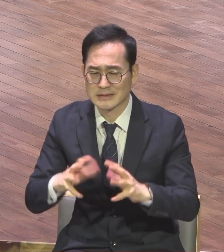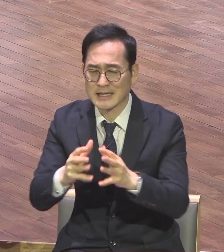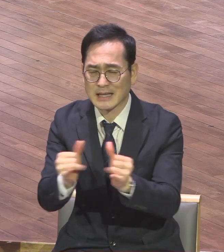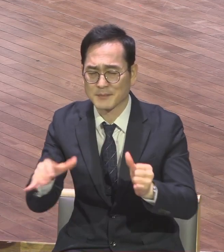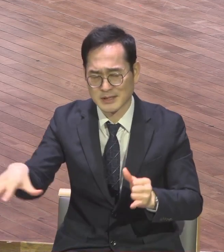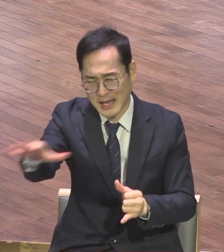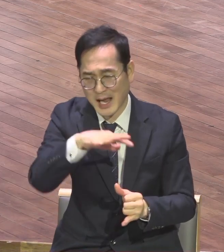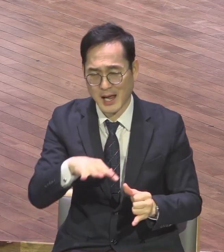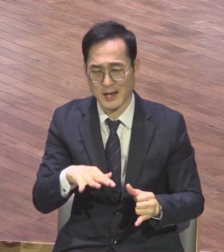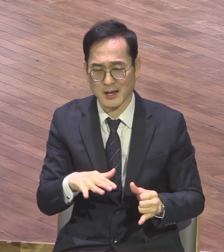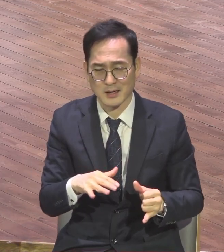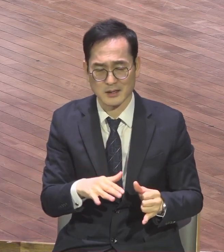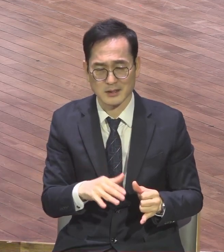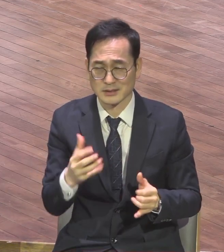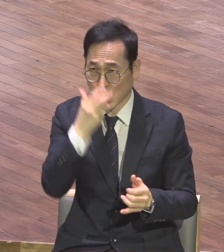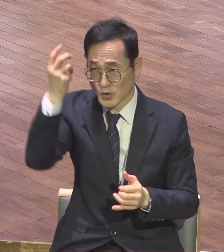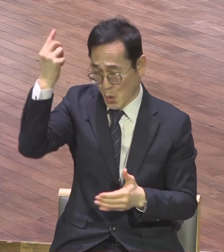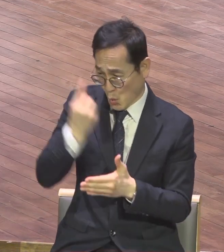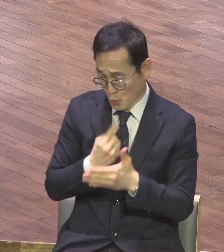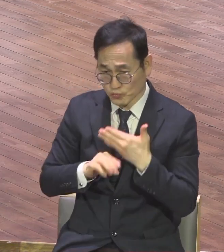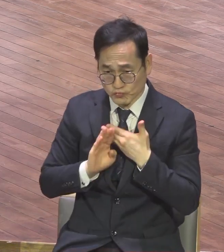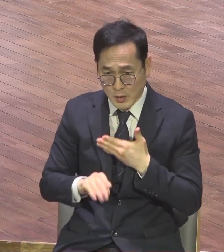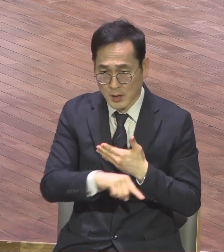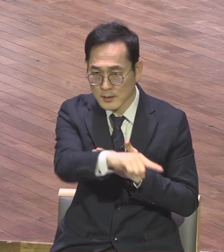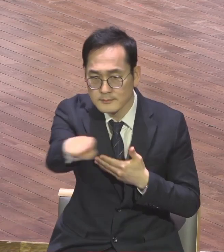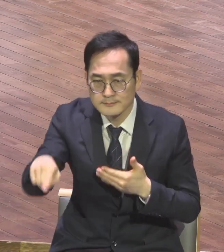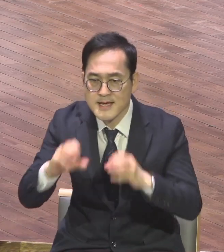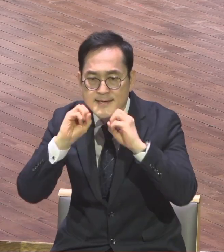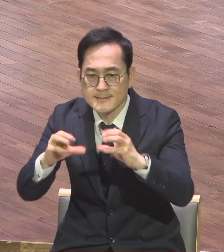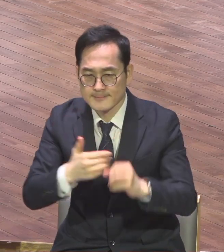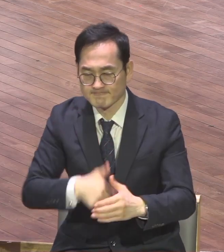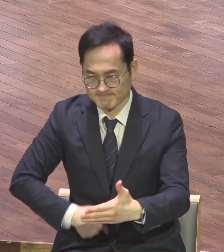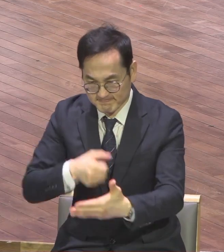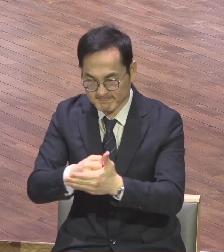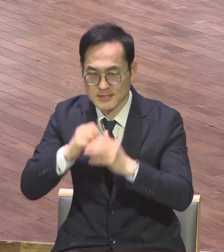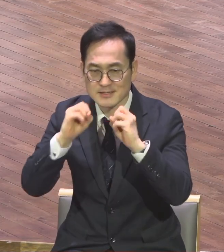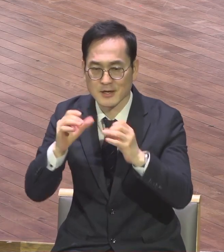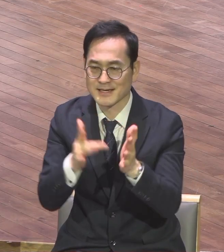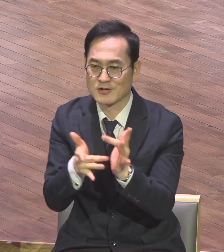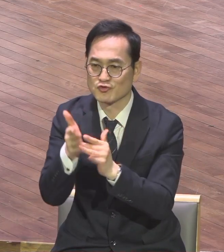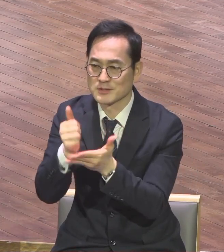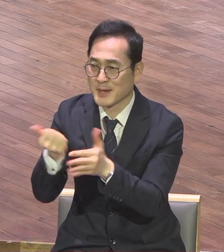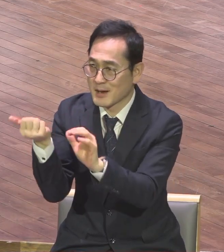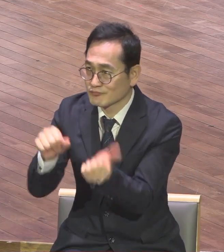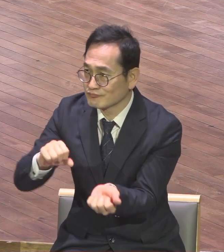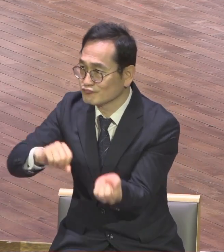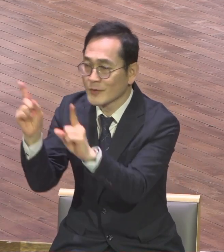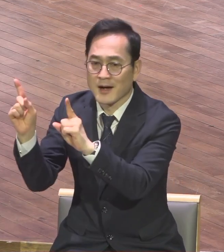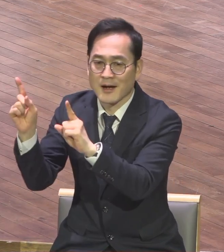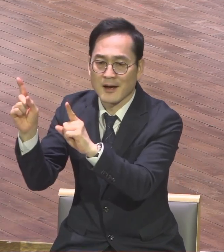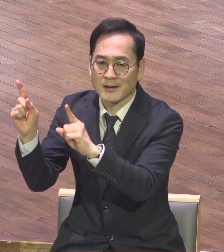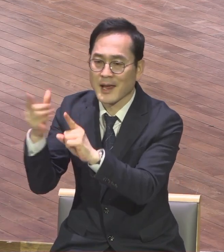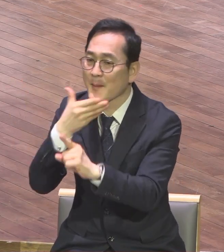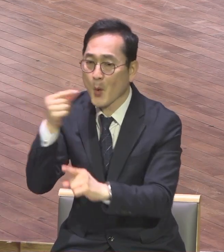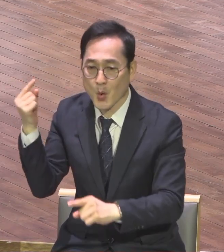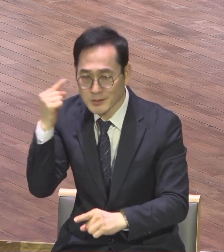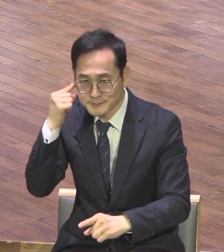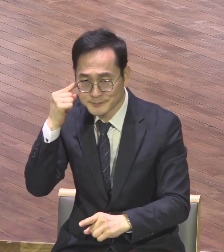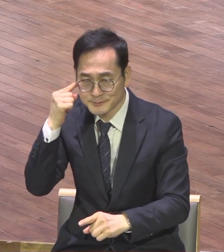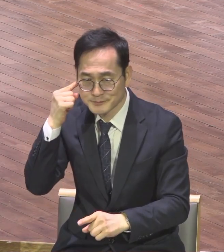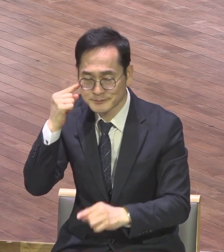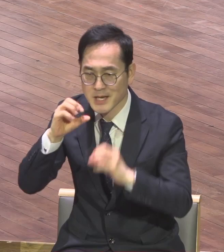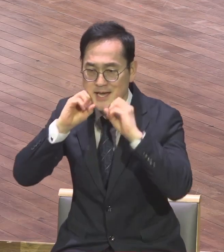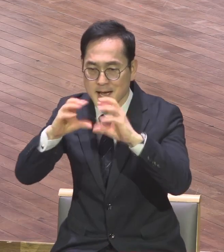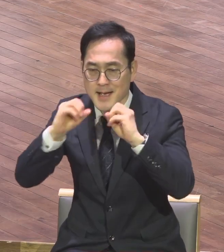선포했습니다. 예수 그리스도의 대속과 이 부활의 놀라운 복음, 하나님의 큰 일을 선포할